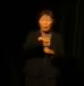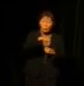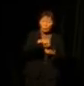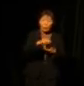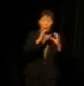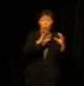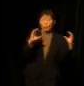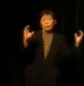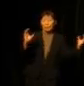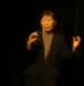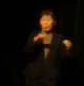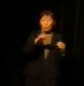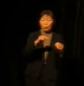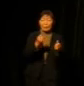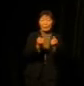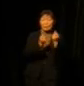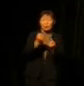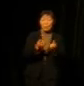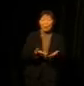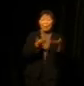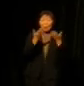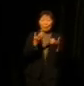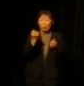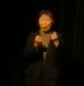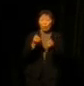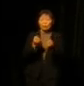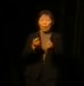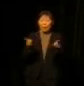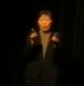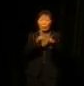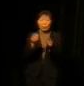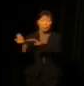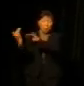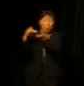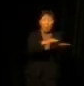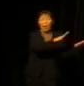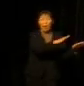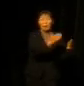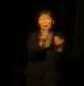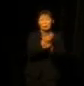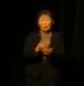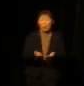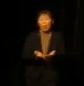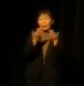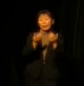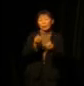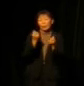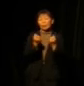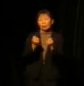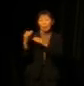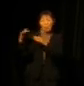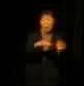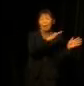自動車ごと流されました。これがさっき言った5年男子と6年女子とおじいさんがね、ここで軽自動車ごと流されてたという